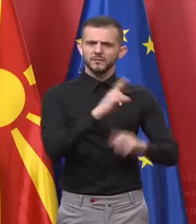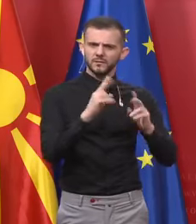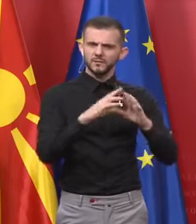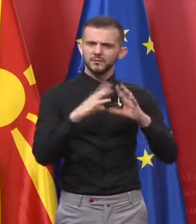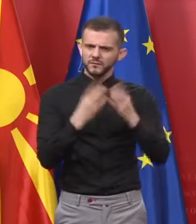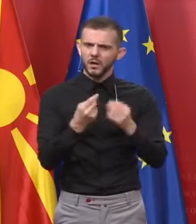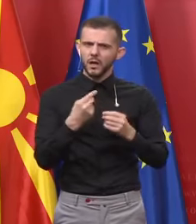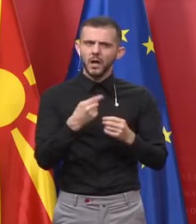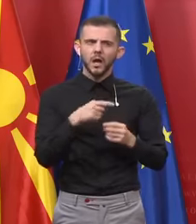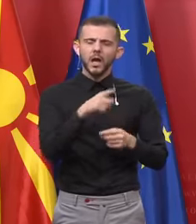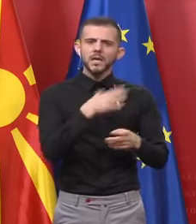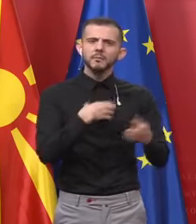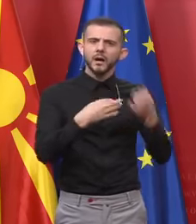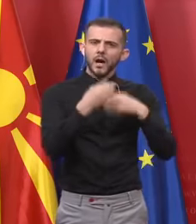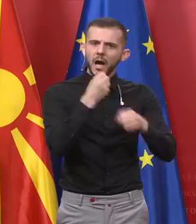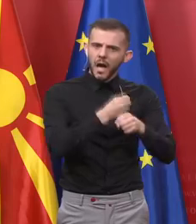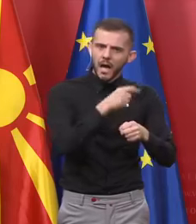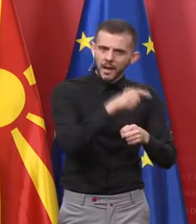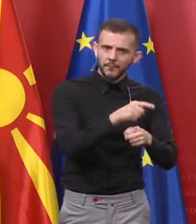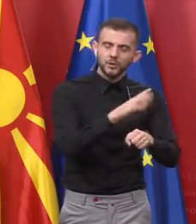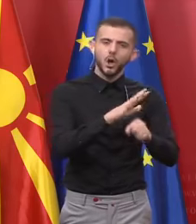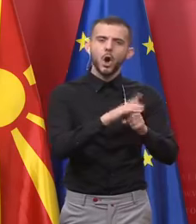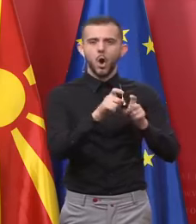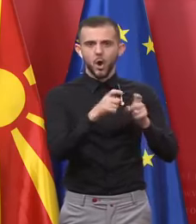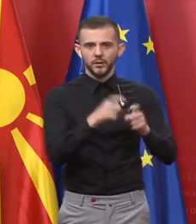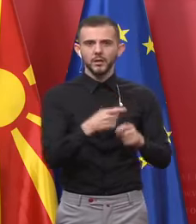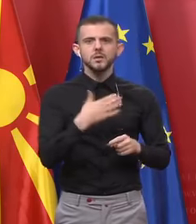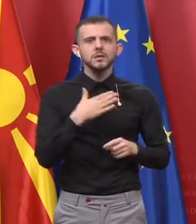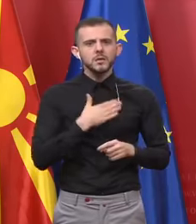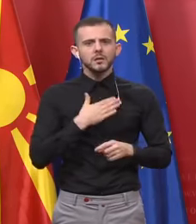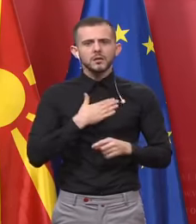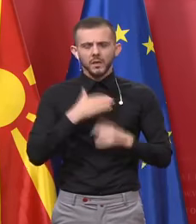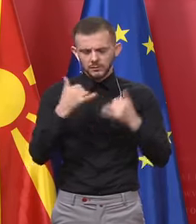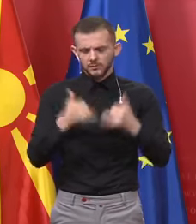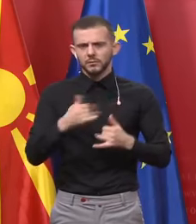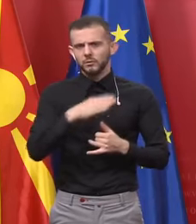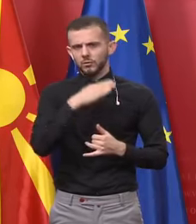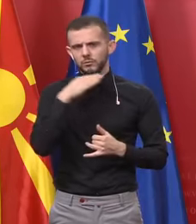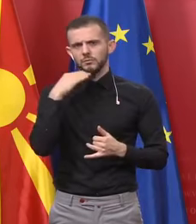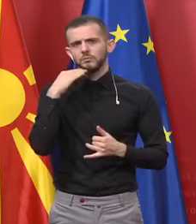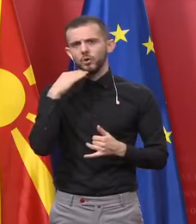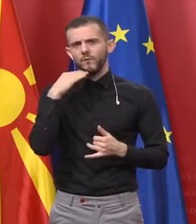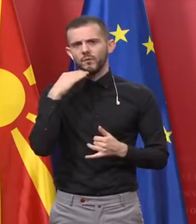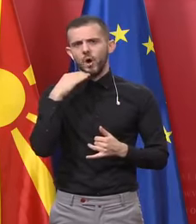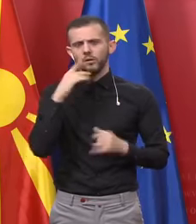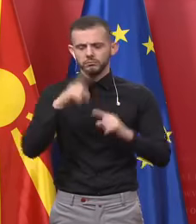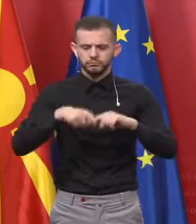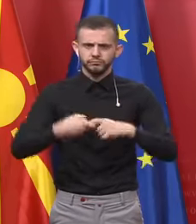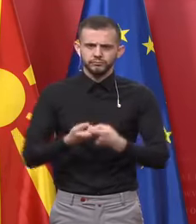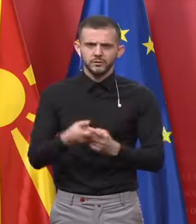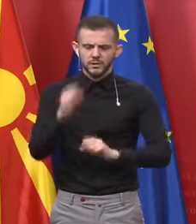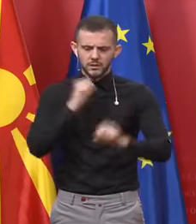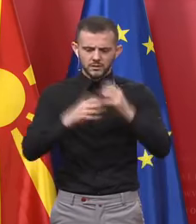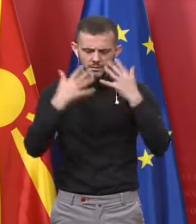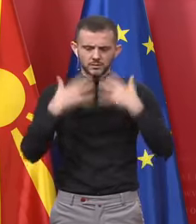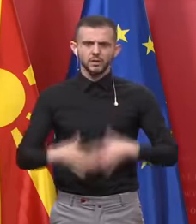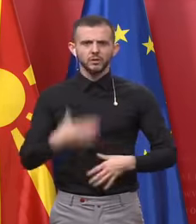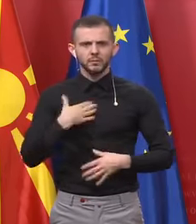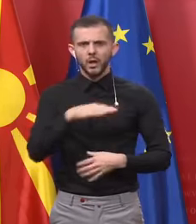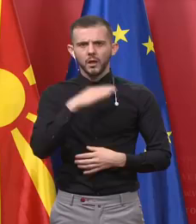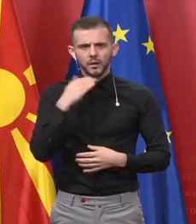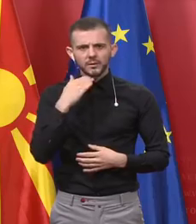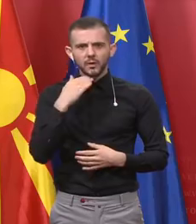болничкото лекување, има апсолутно доволна количина на целата заштитна опрема. Таа се